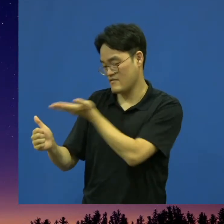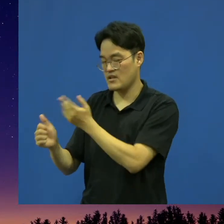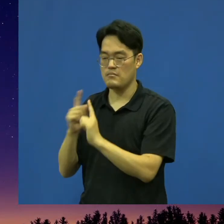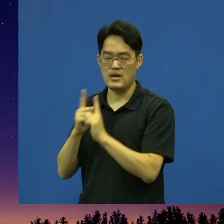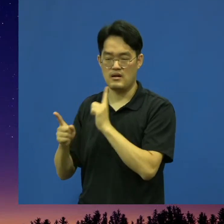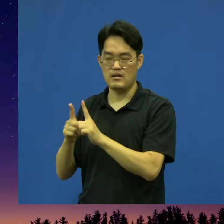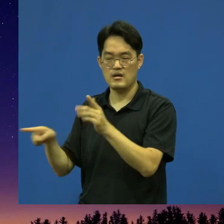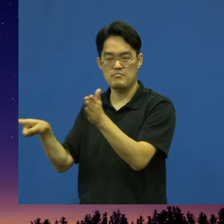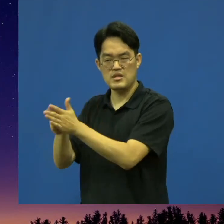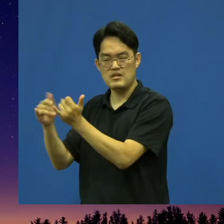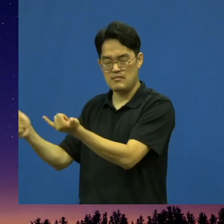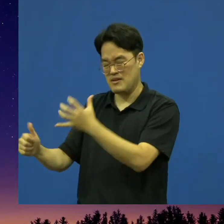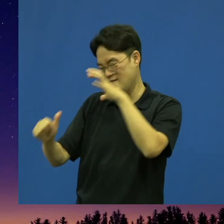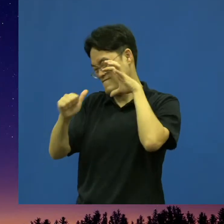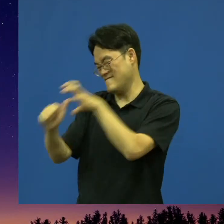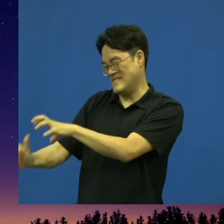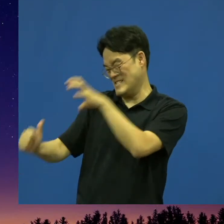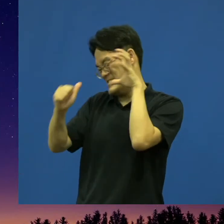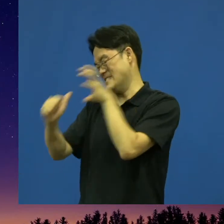핍박하고 박해한다는 거예요.